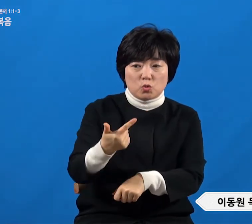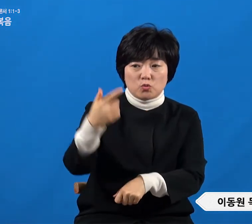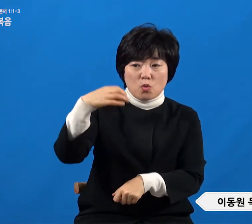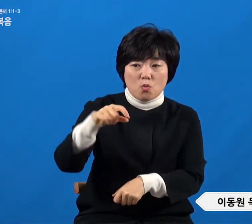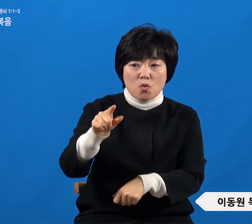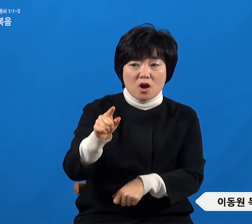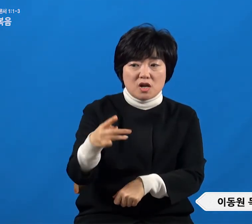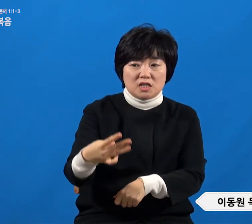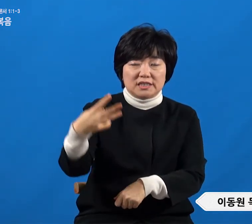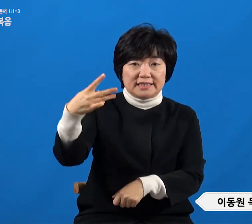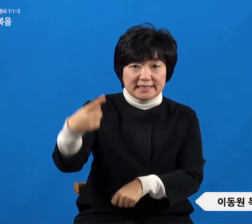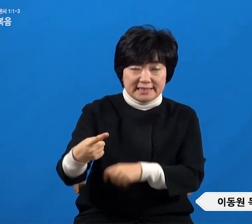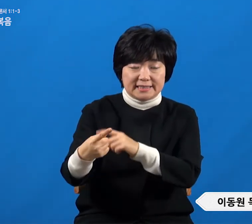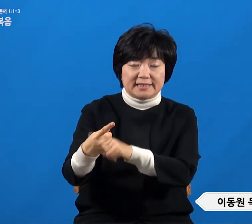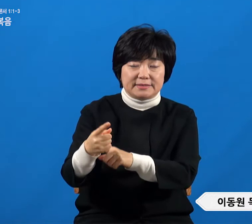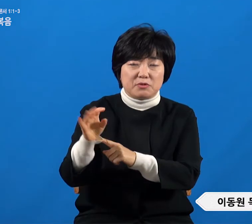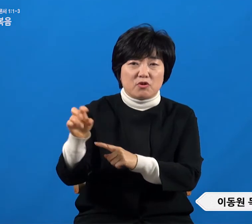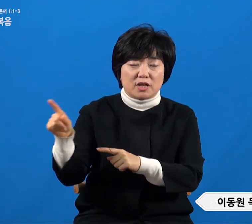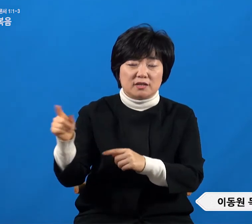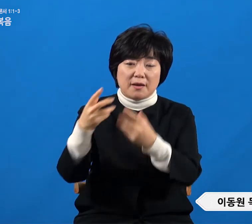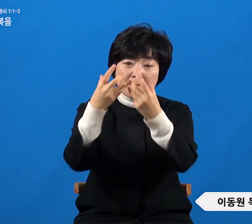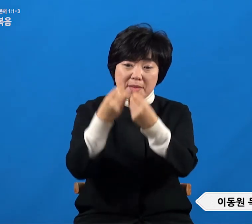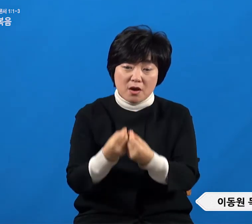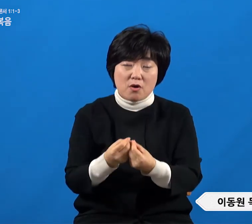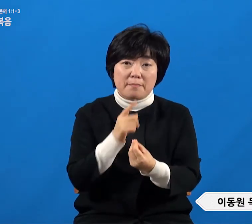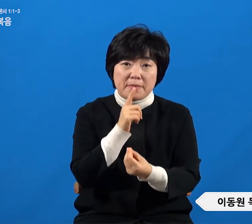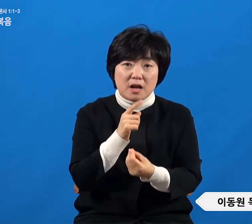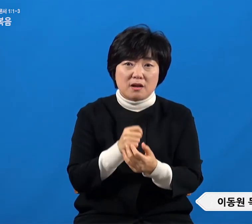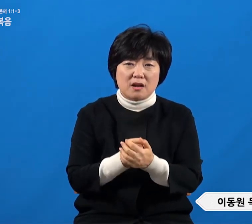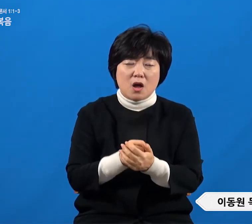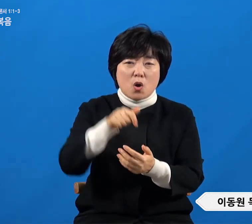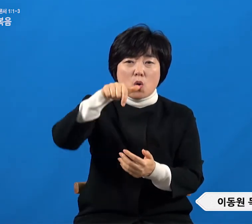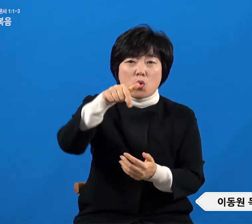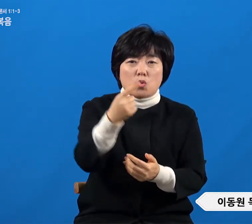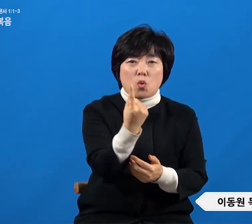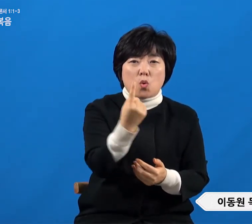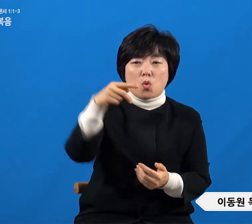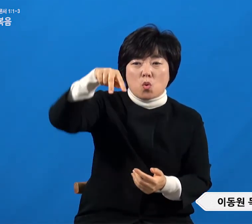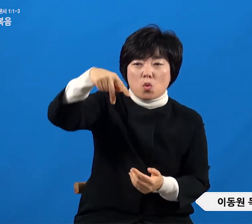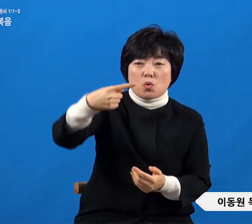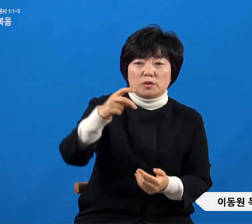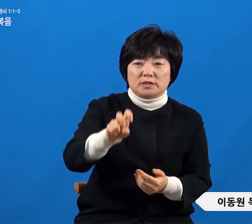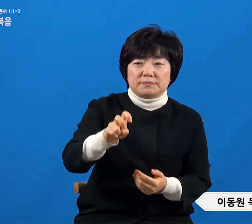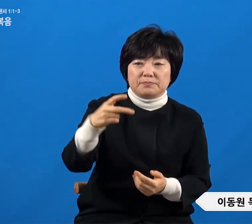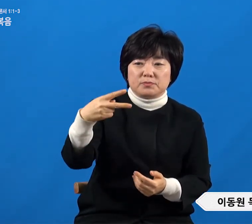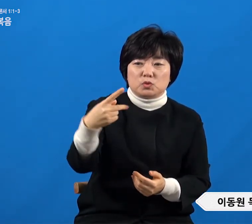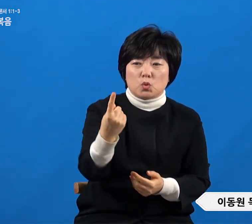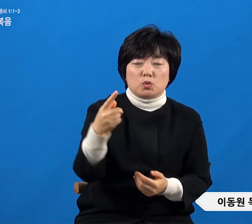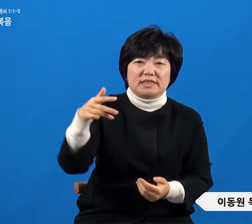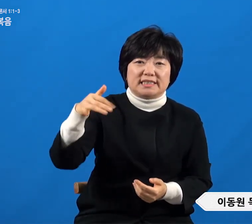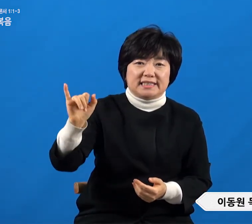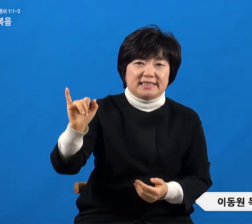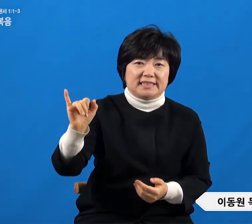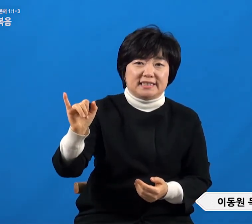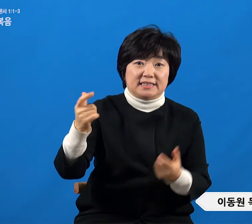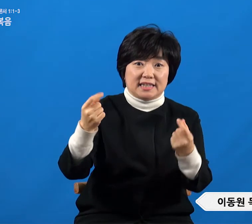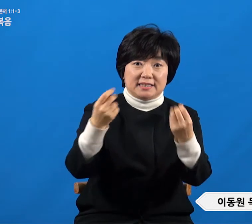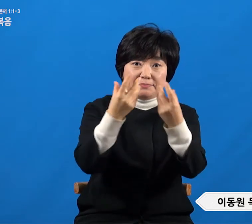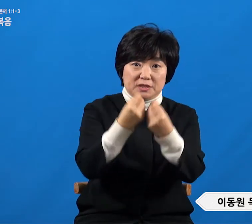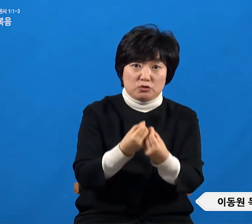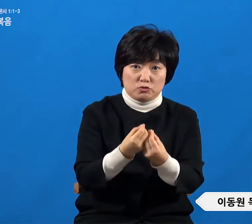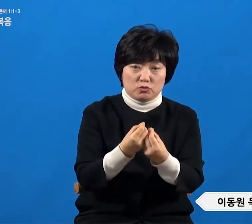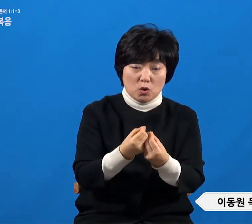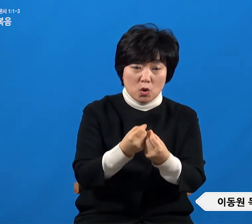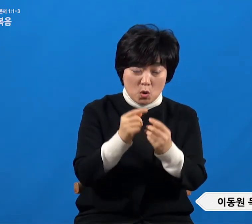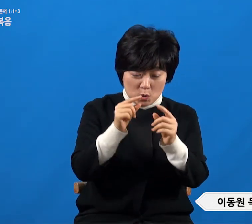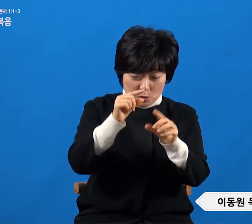사람들을 상징하는 탁월한 비유가 있다면 그것이 고슴도치다 그랬습니다. 우리는 다 고슴도치와 같아서. 고슴도치는